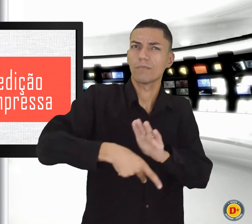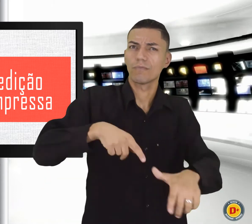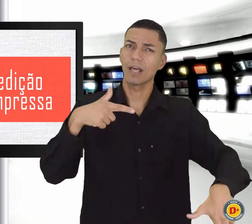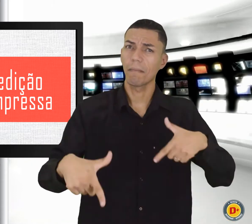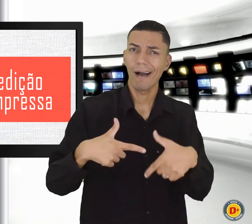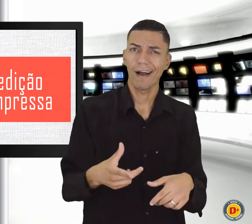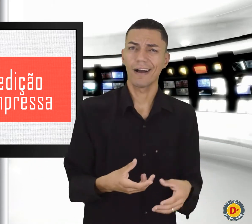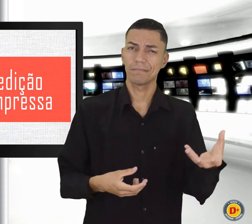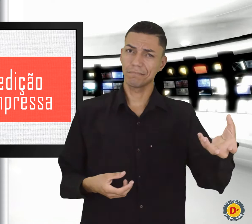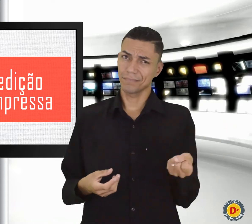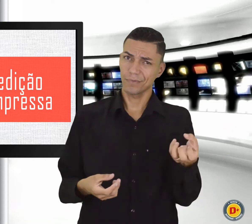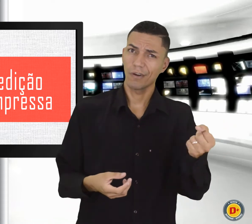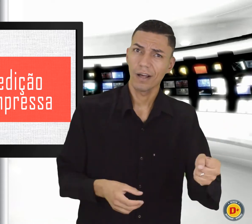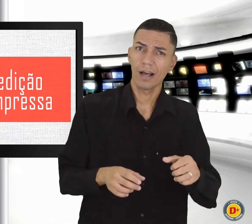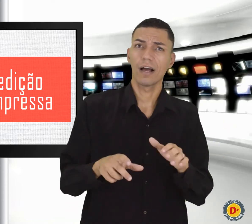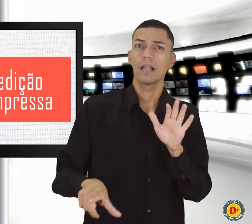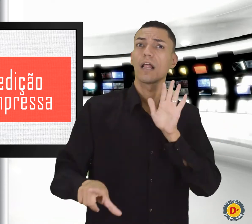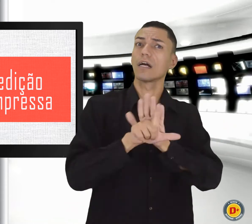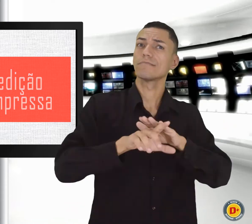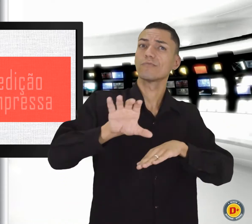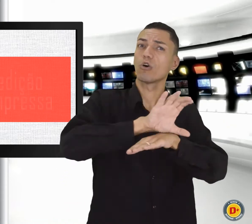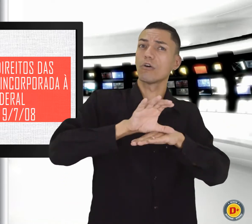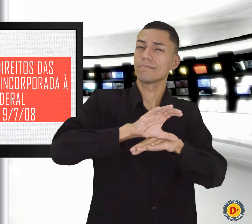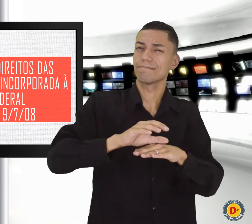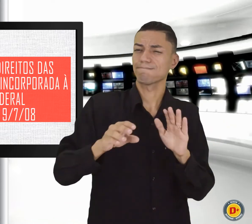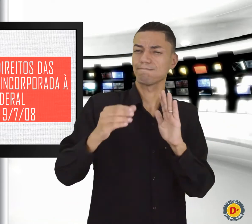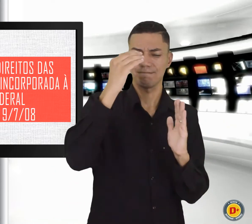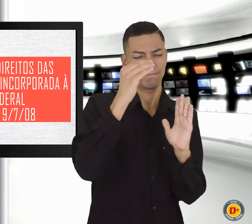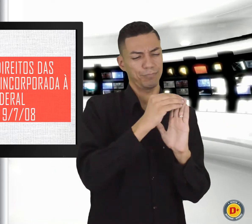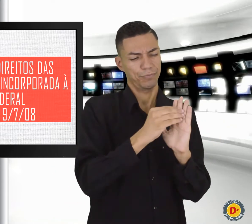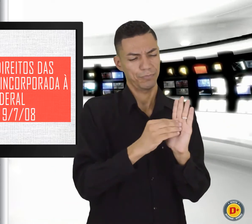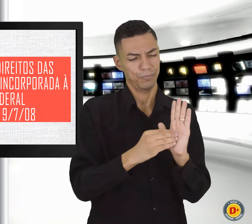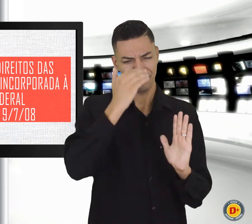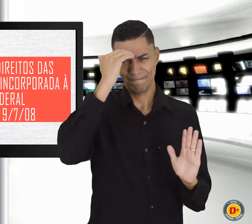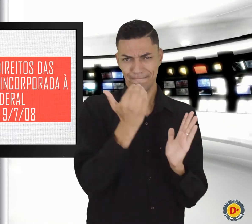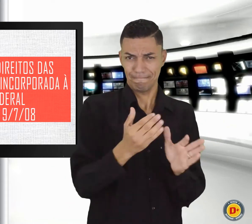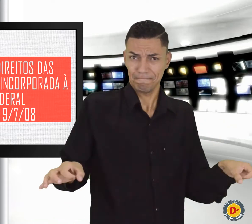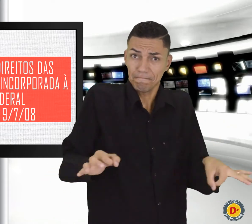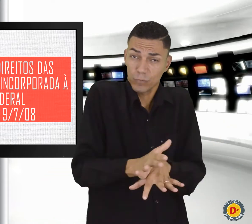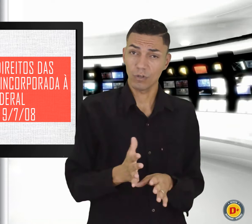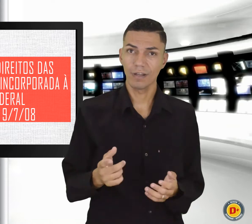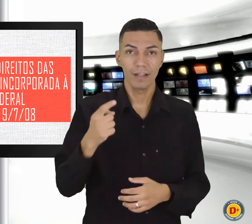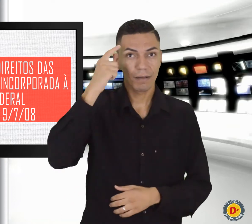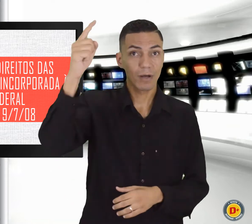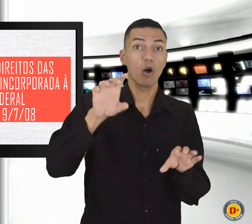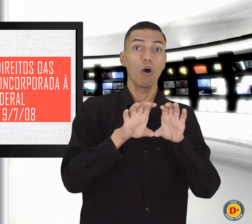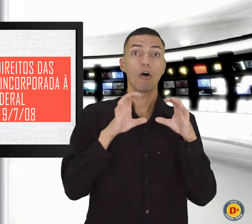constitucionais, observando que a Convenção sobre os Direitos da Pessoa com Deficiência foi